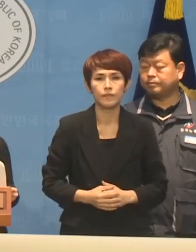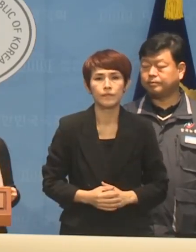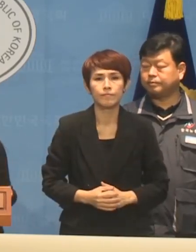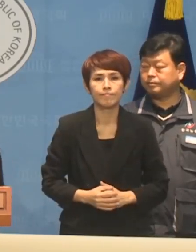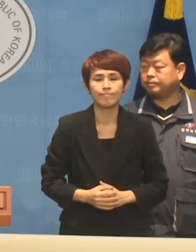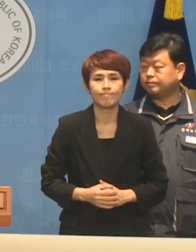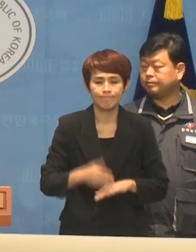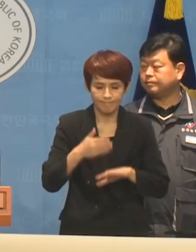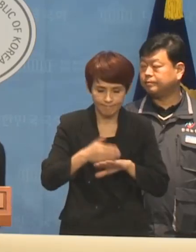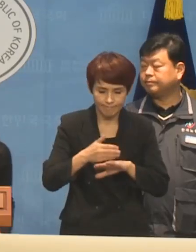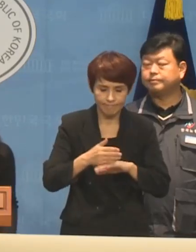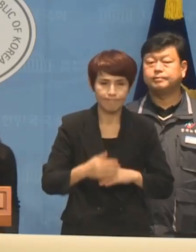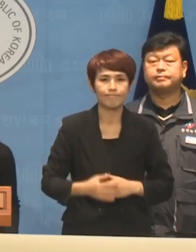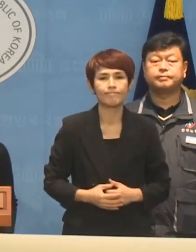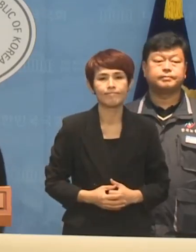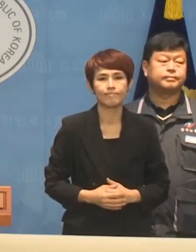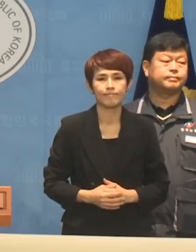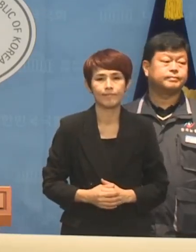네, 감사합니다.